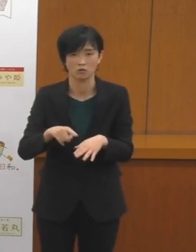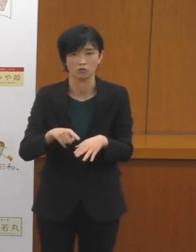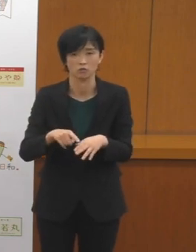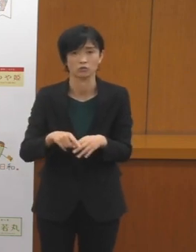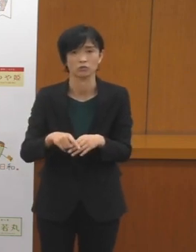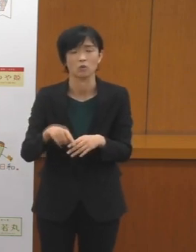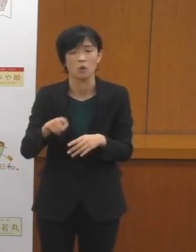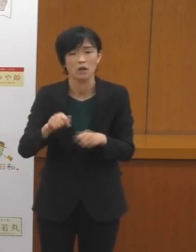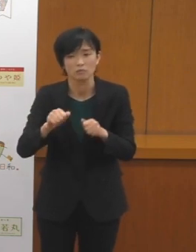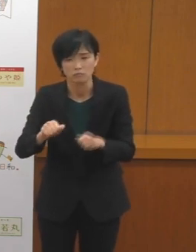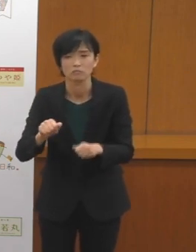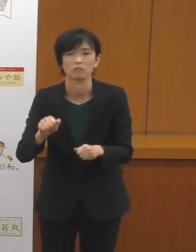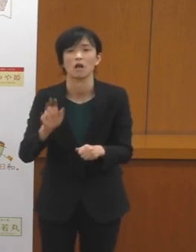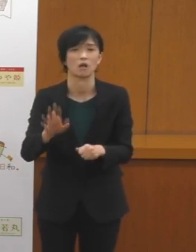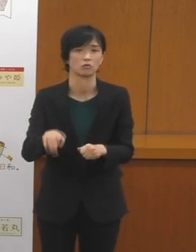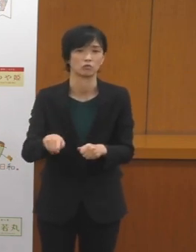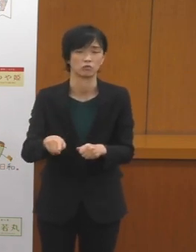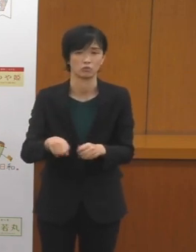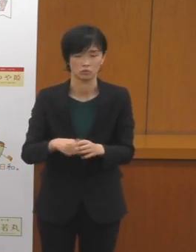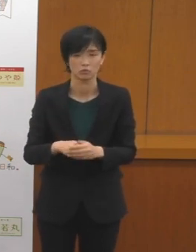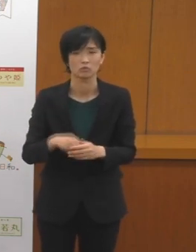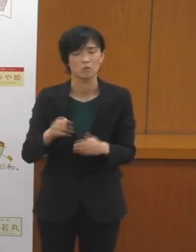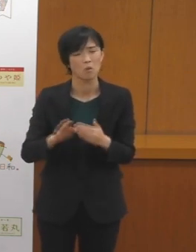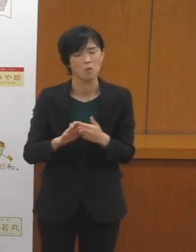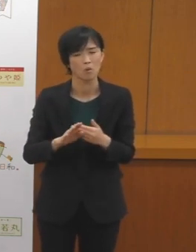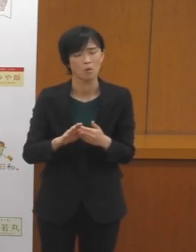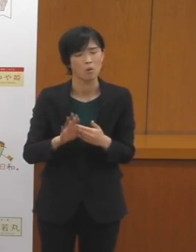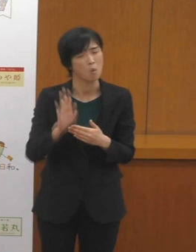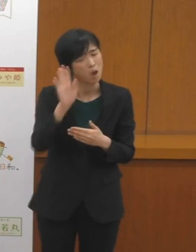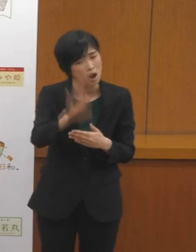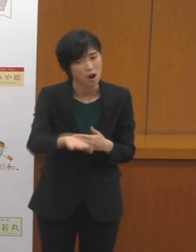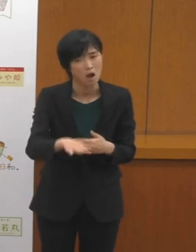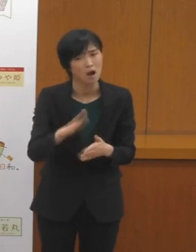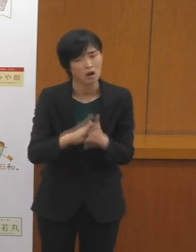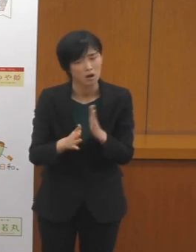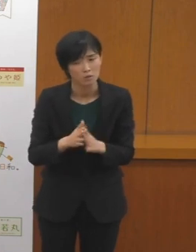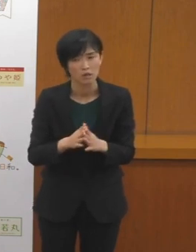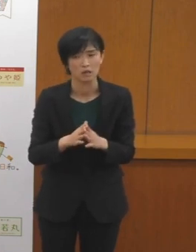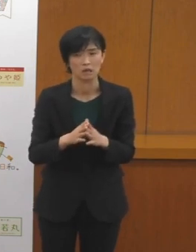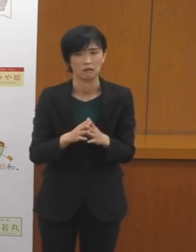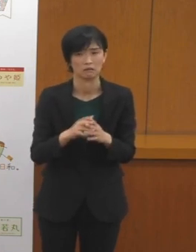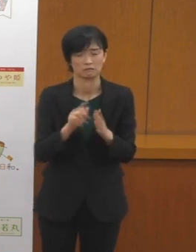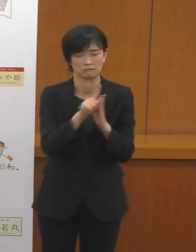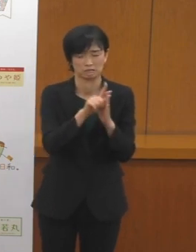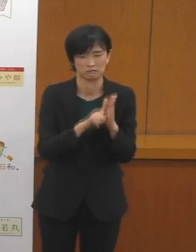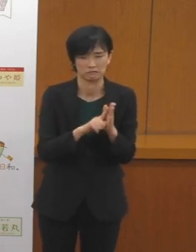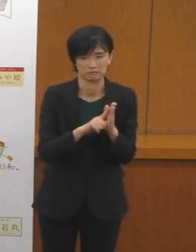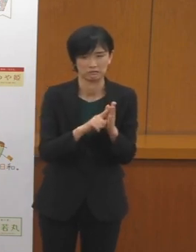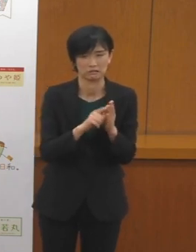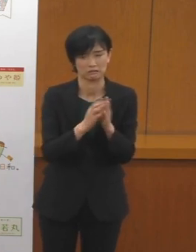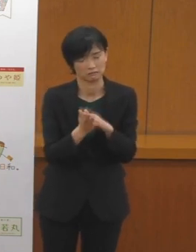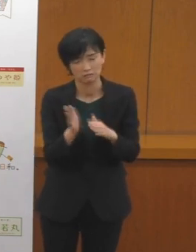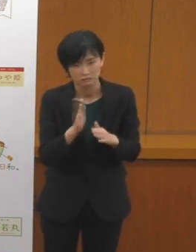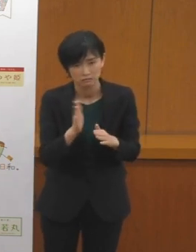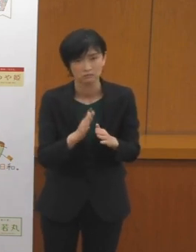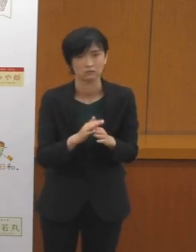からもそのどういう風にしていけばその下の害を